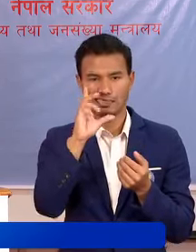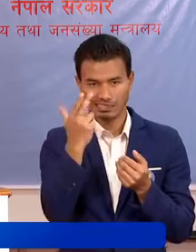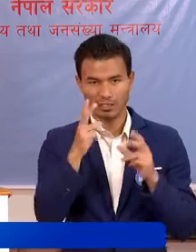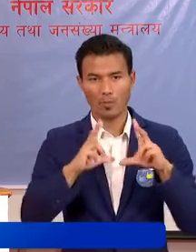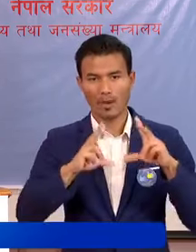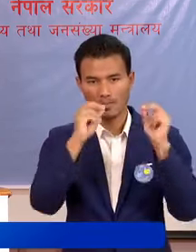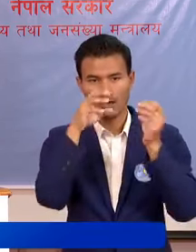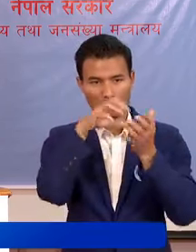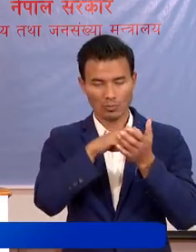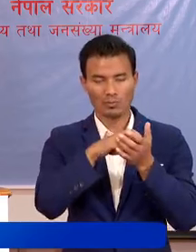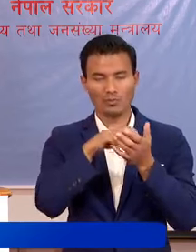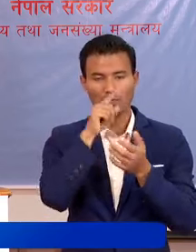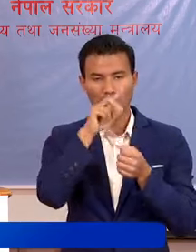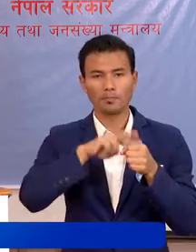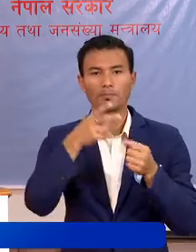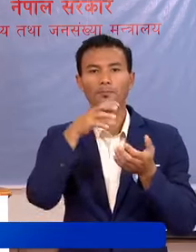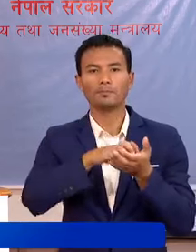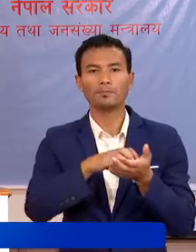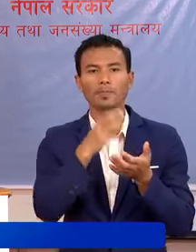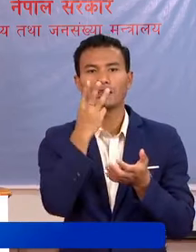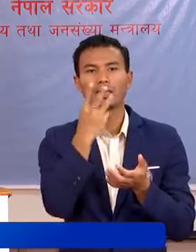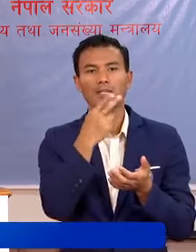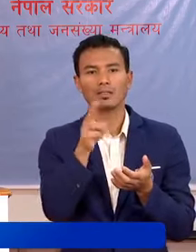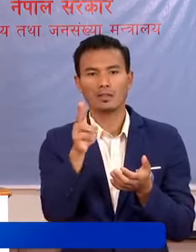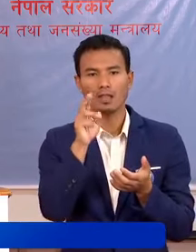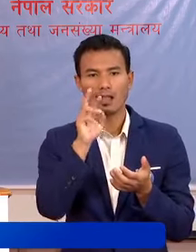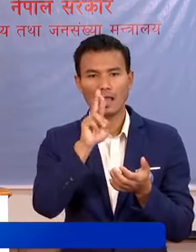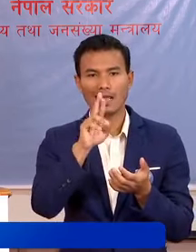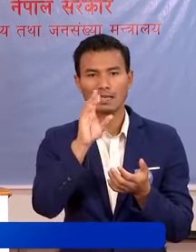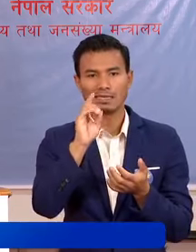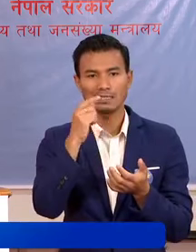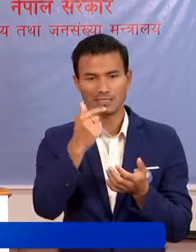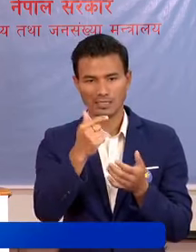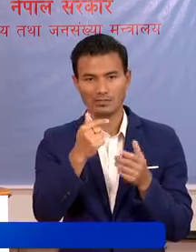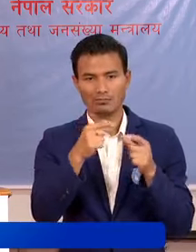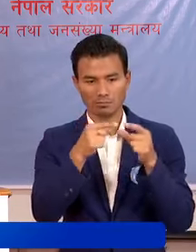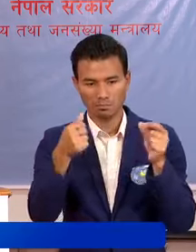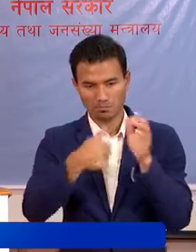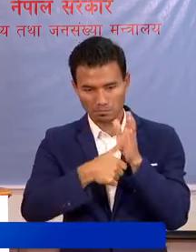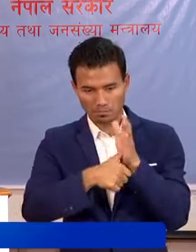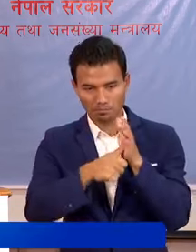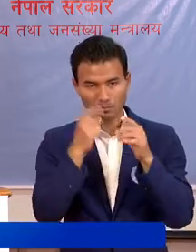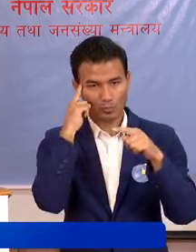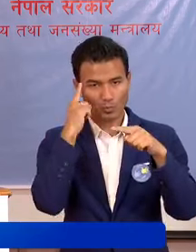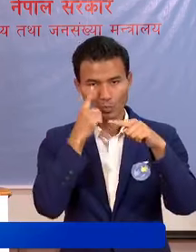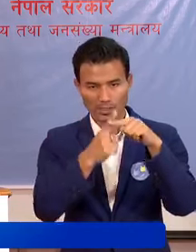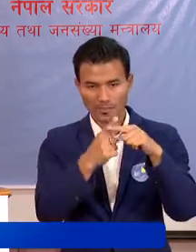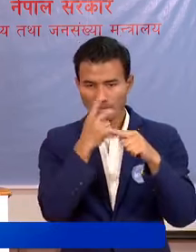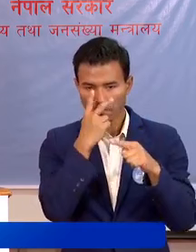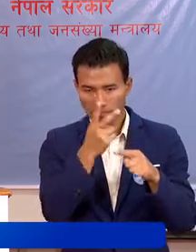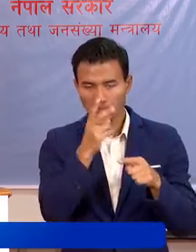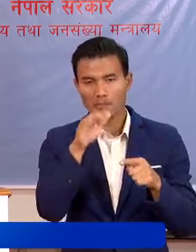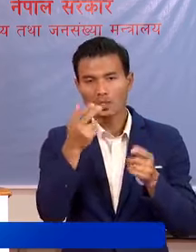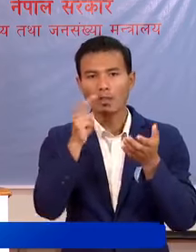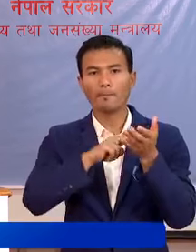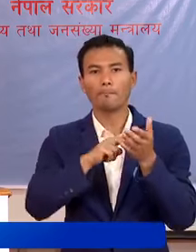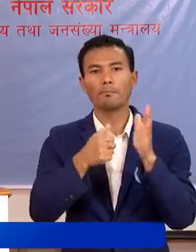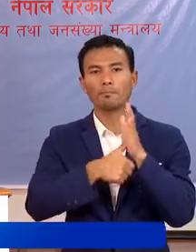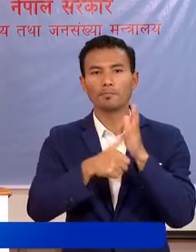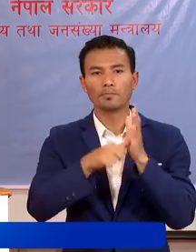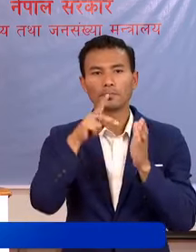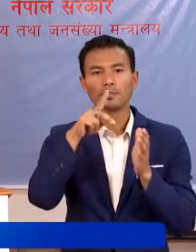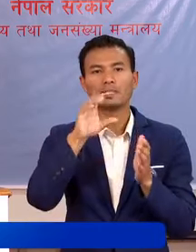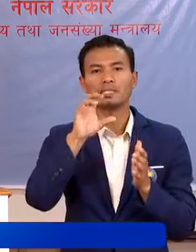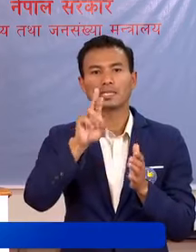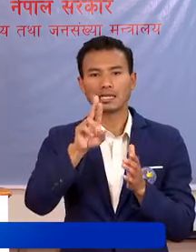तीन जानामा आर डीटी पोजिटिव देखे पस्चात थब परिक्षेन PCR गरदा